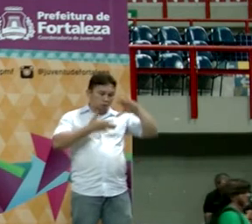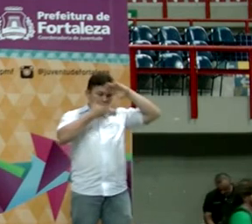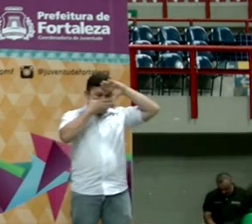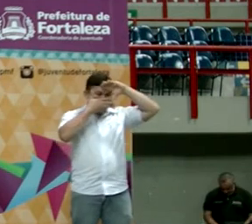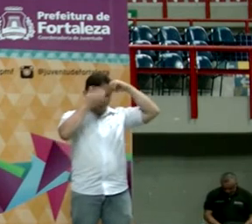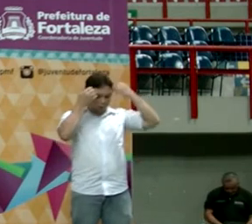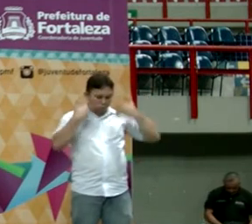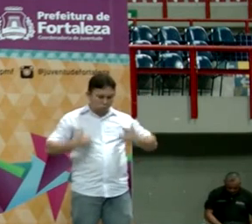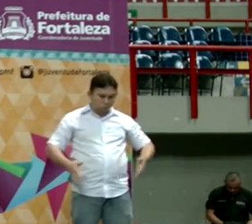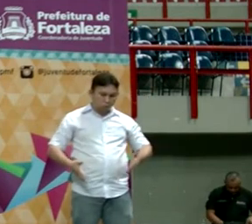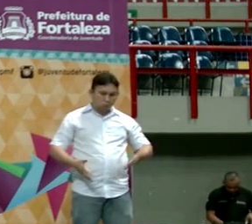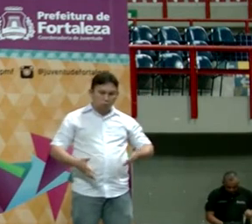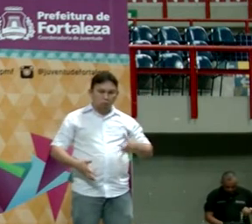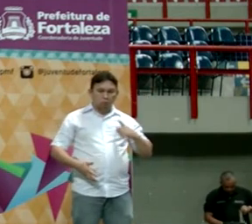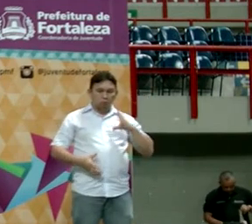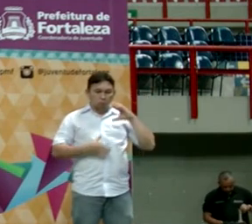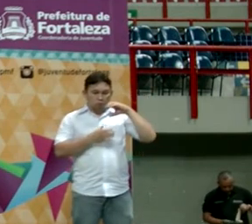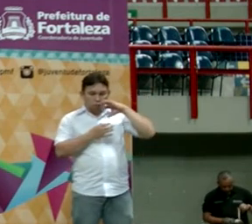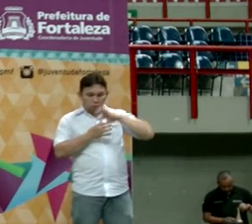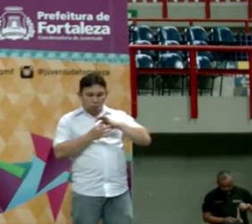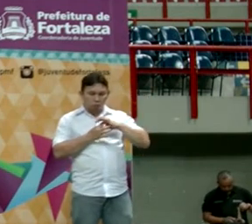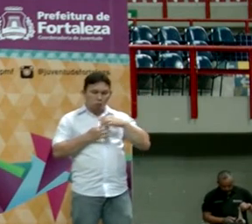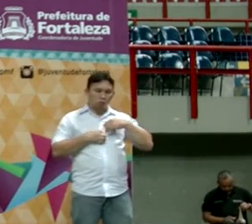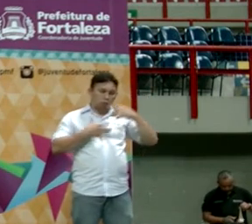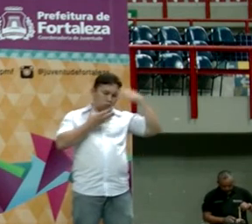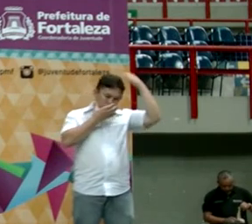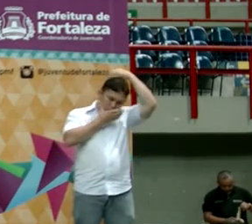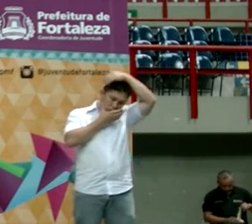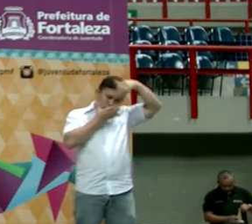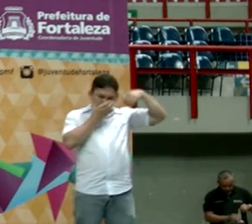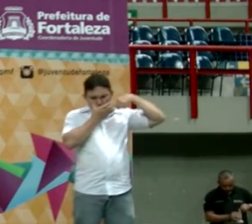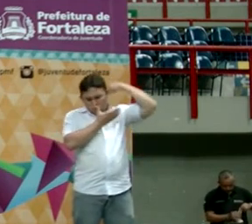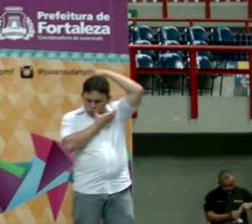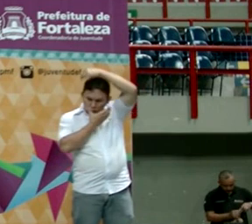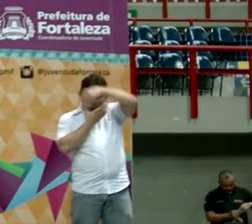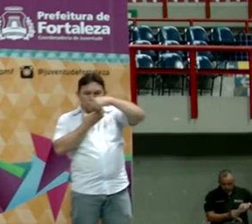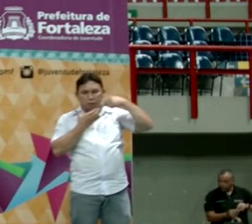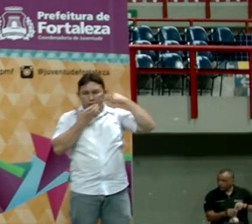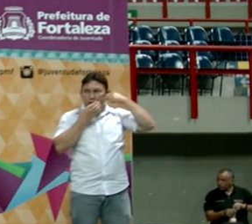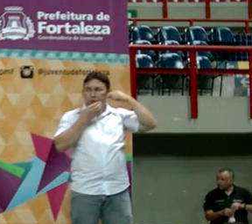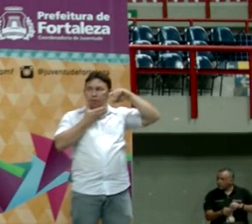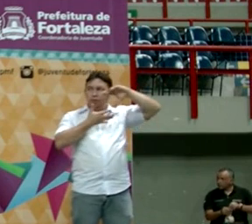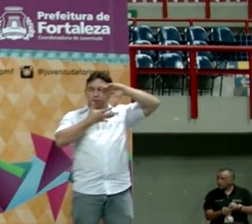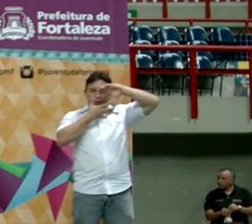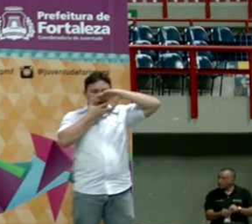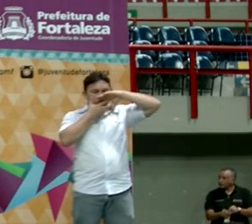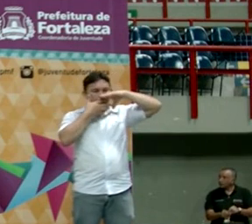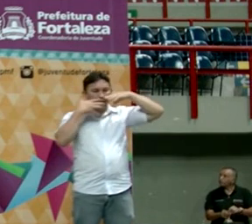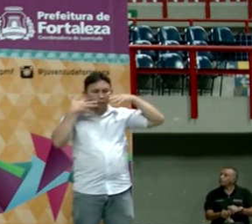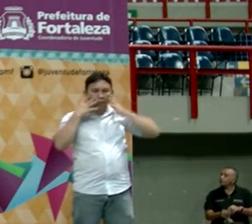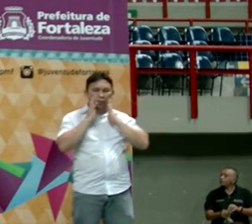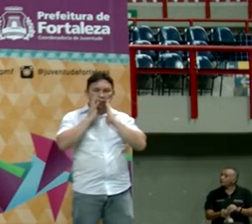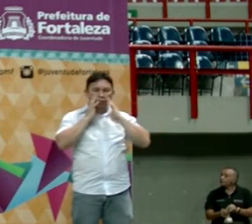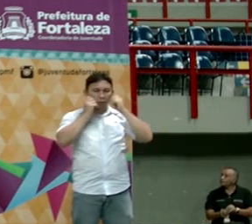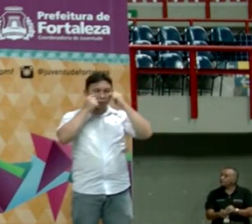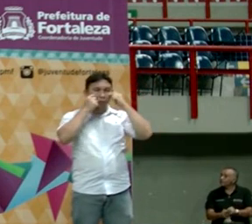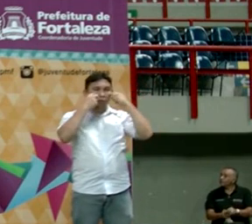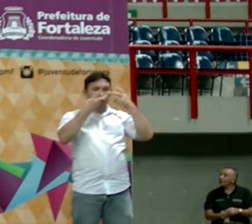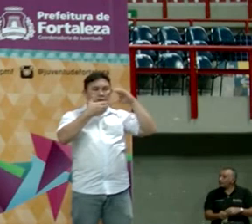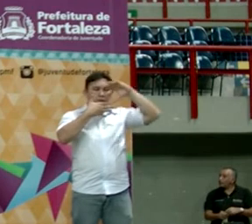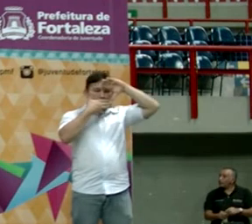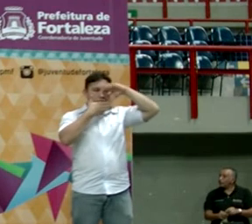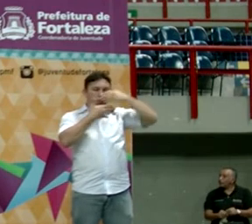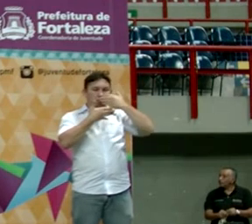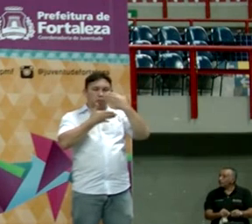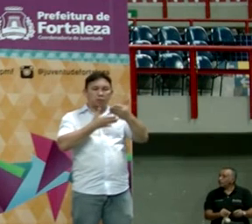integral, seja o niqab ou a burca, porque tem um véu que cobre só o rosto e deixa os olhos de